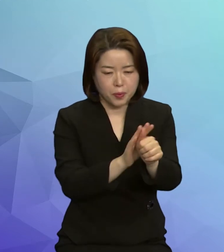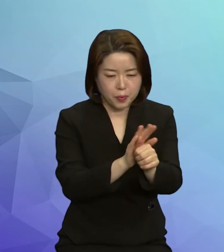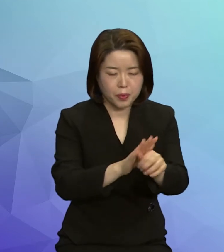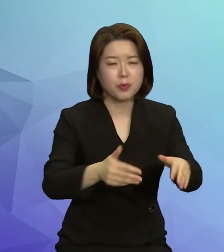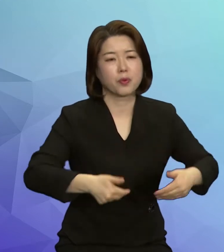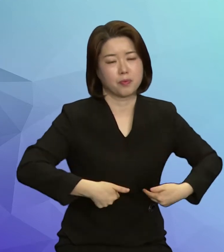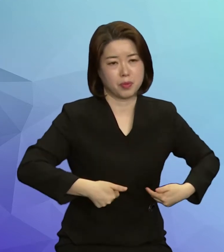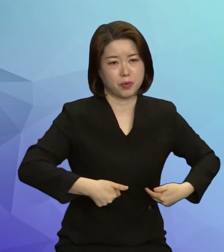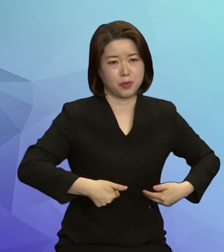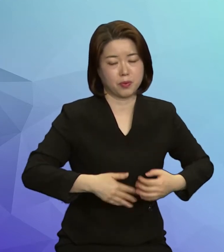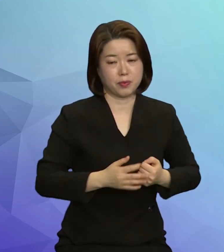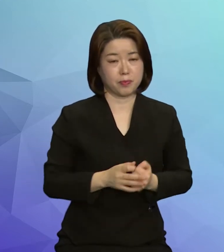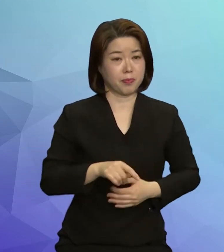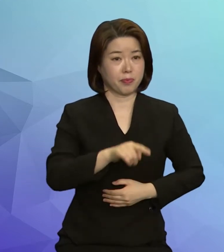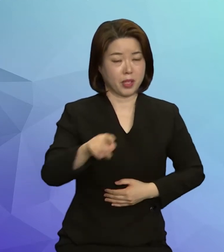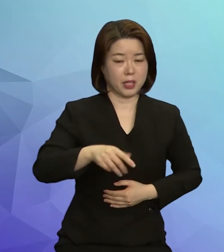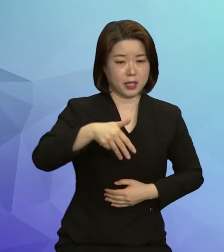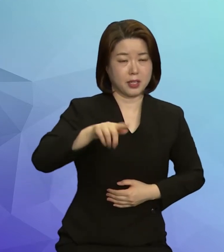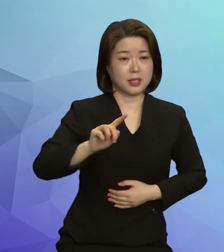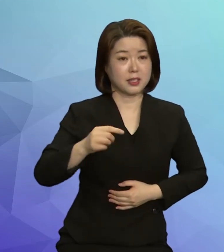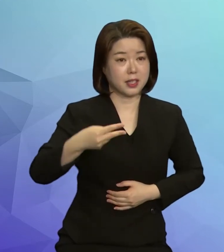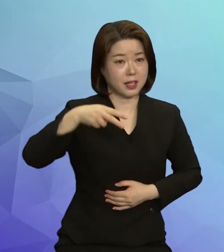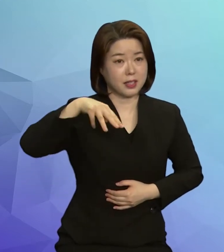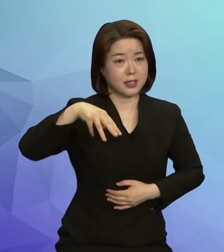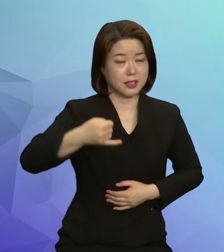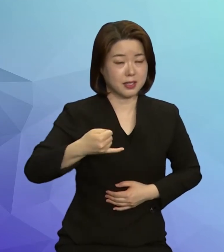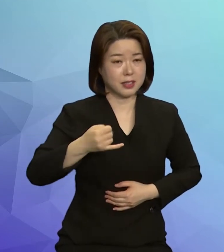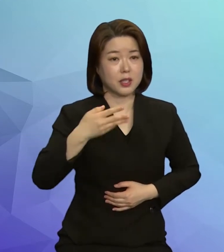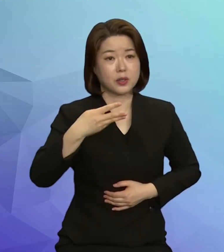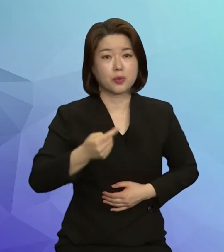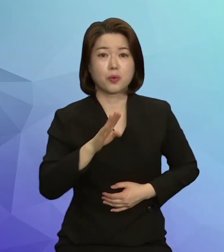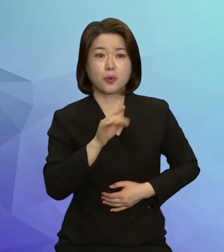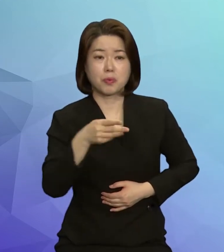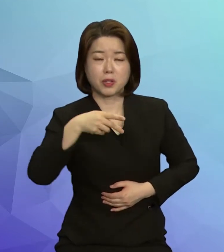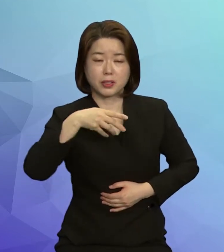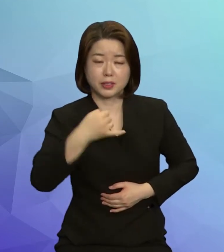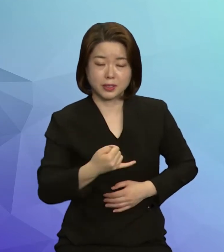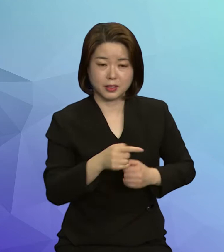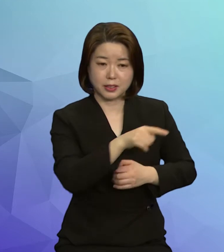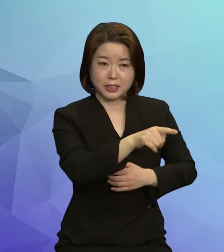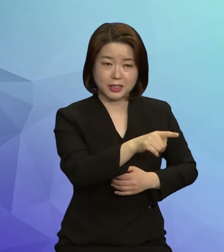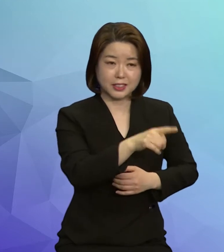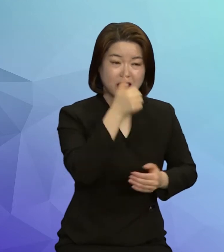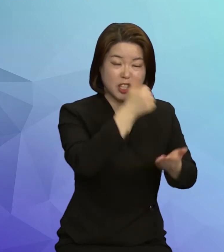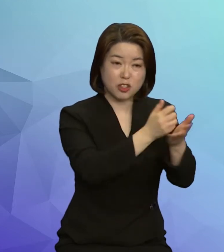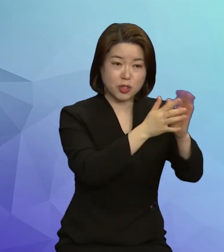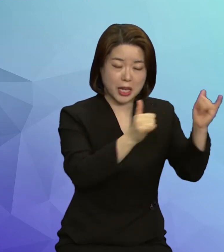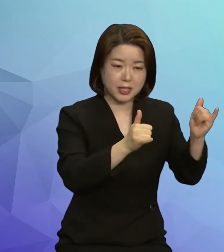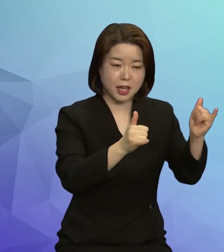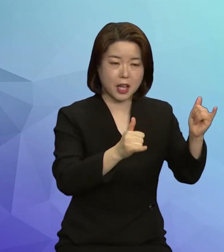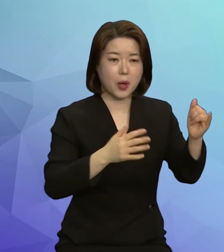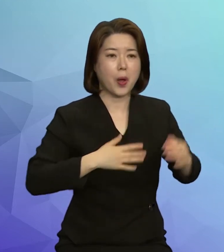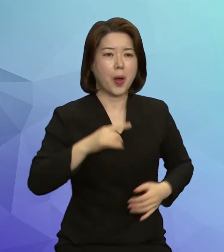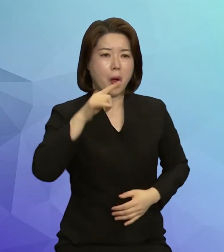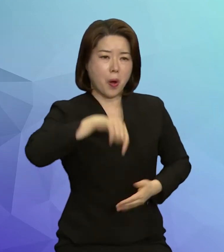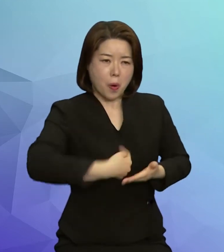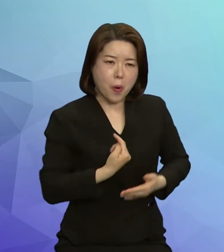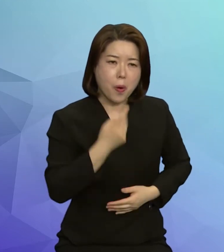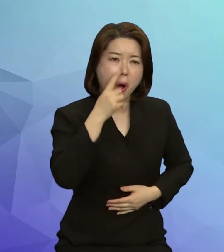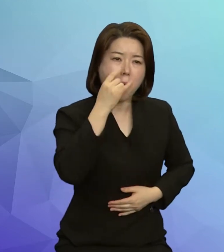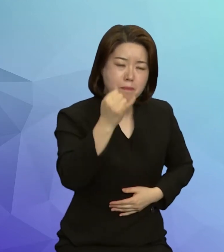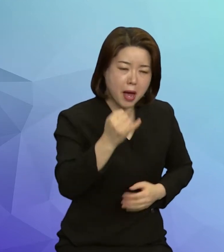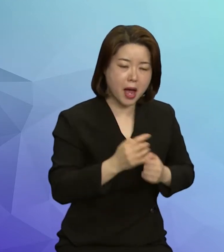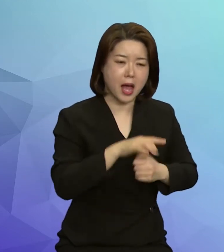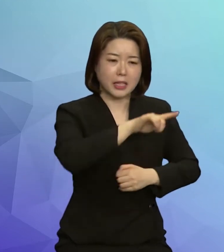너무너무 위로가 필요하지만 이 찰스 로버트 가해자의 홀 어머니와 그